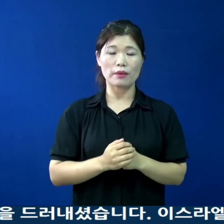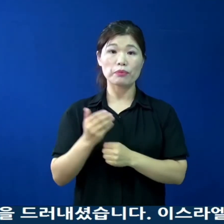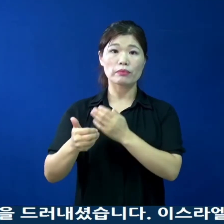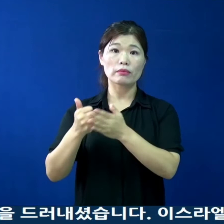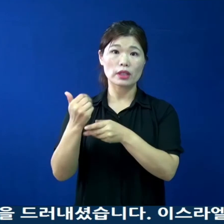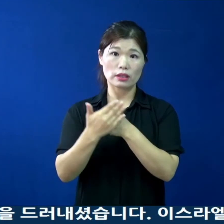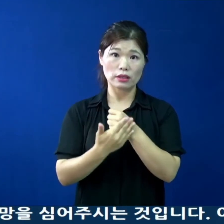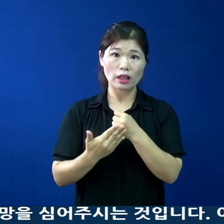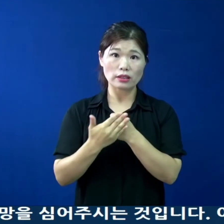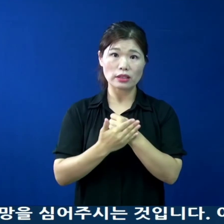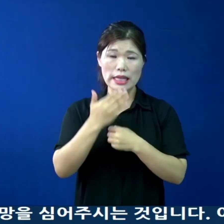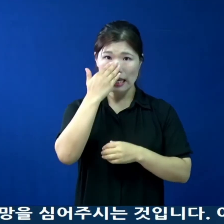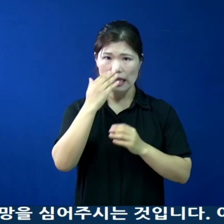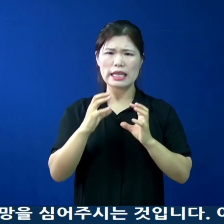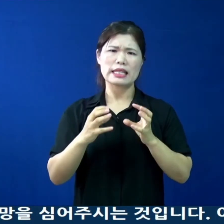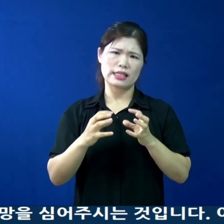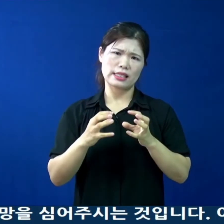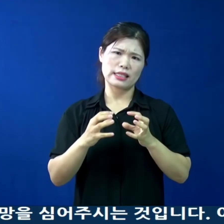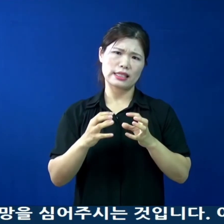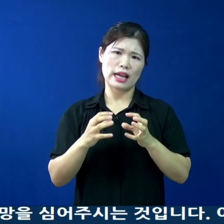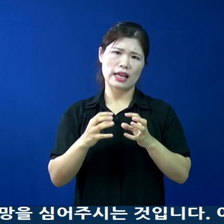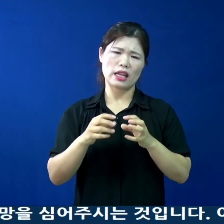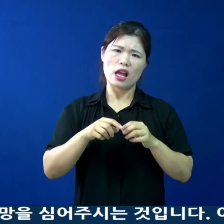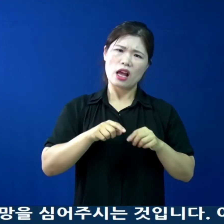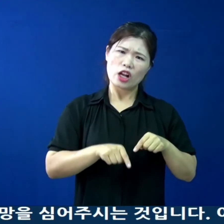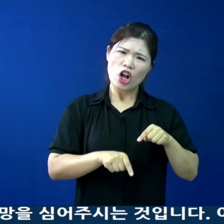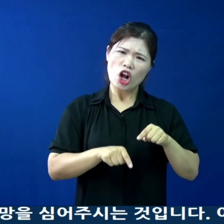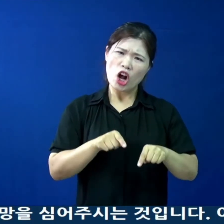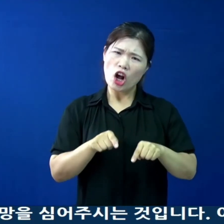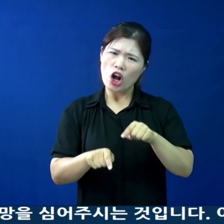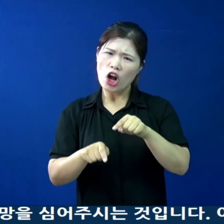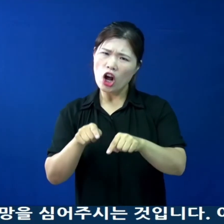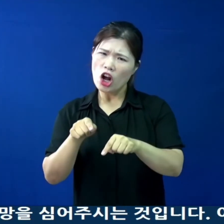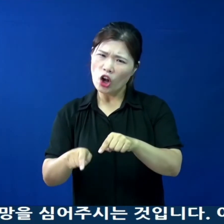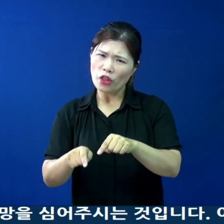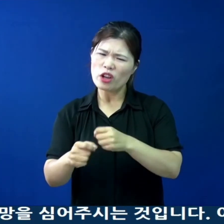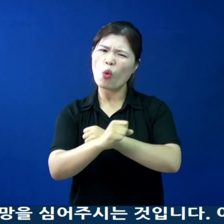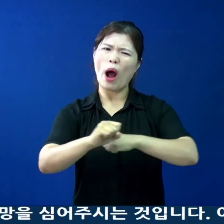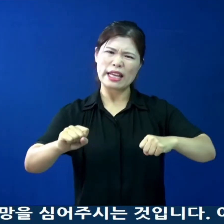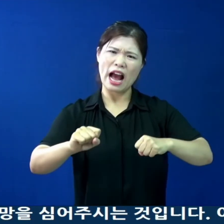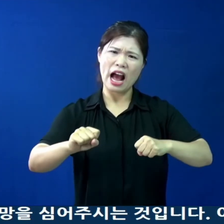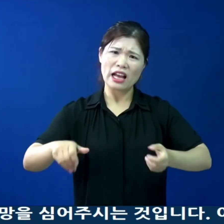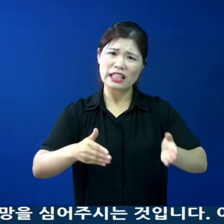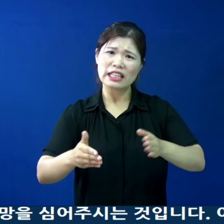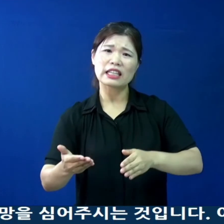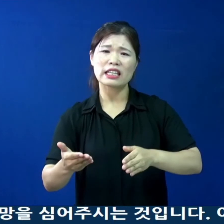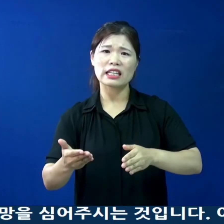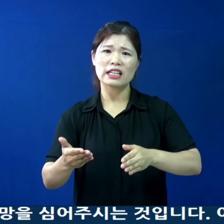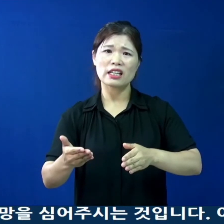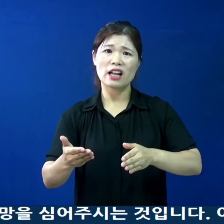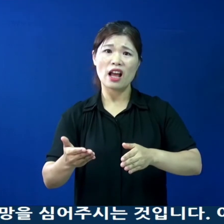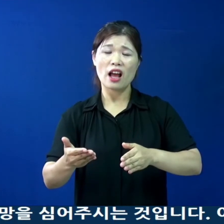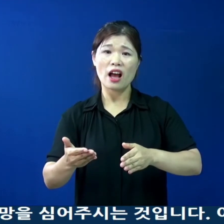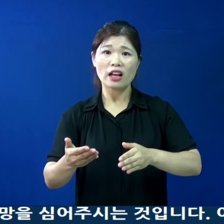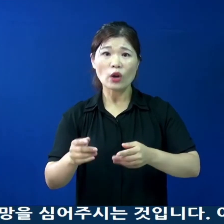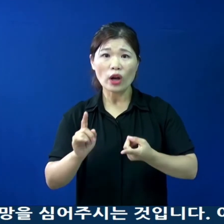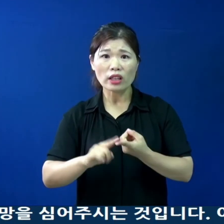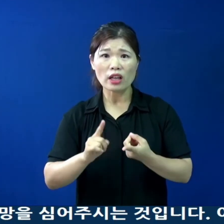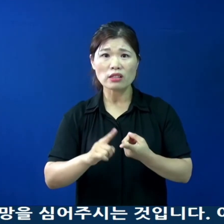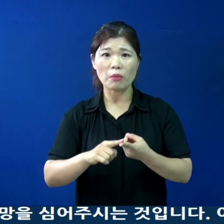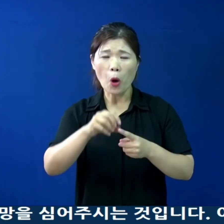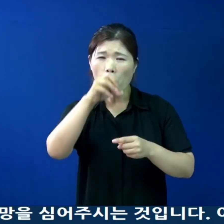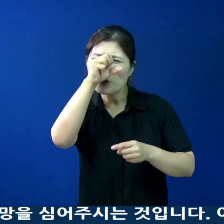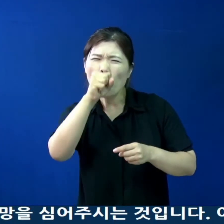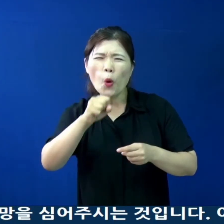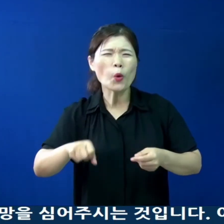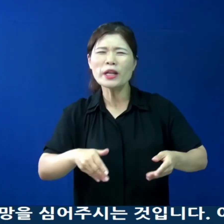은혜는 이스라엘이 걷는 광야의 길을 비단길로 바꾸시는 은혜가 아니었습니다. 이스라엘이